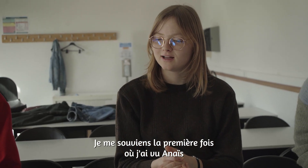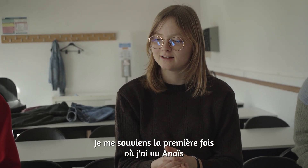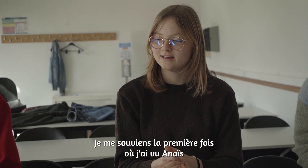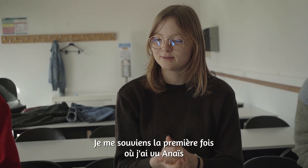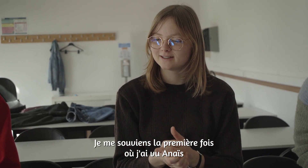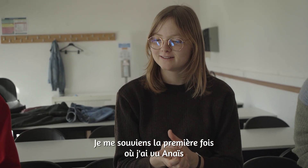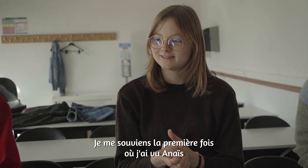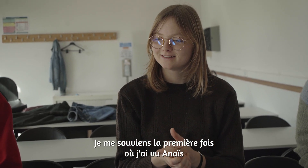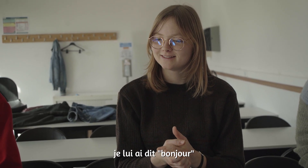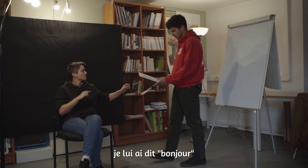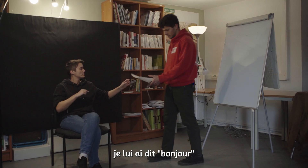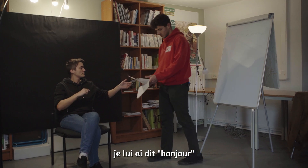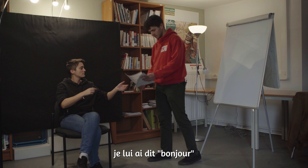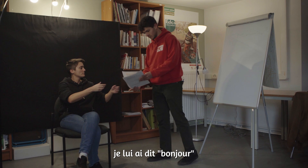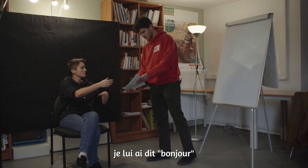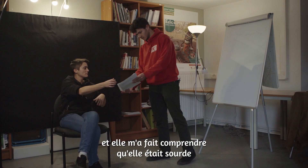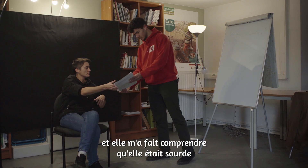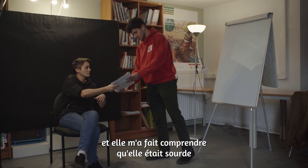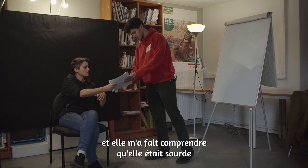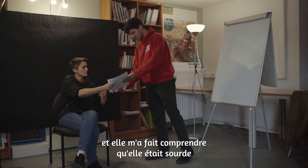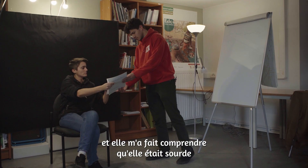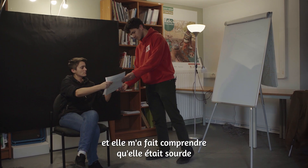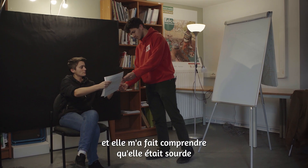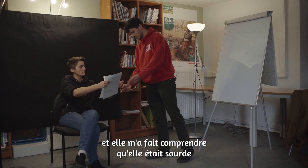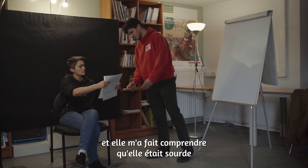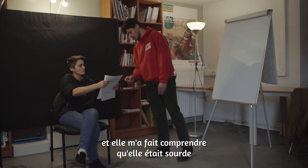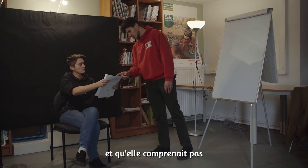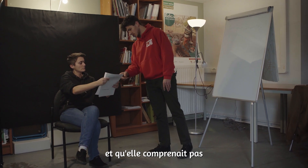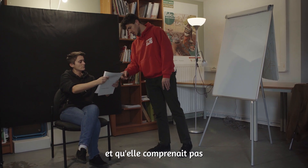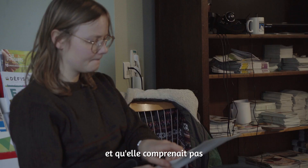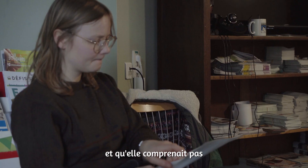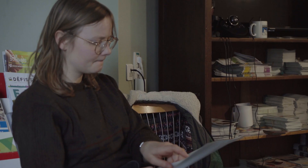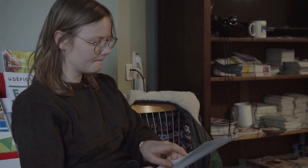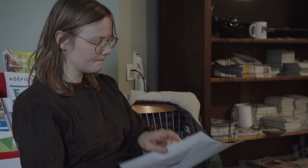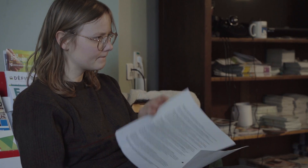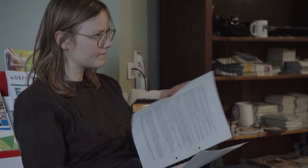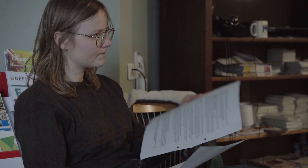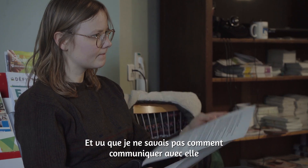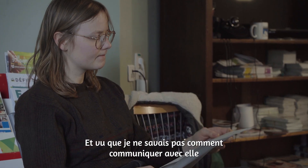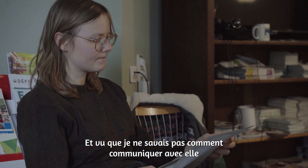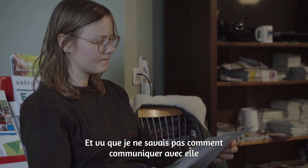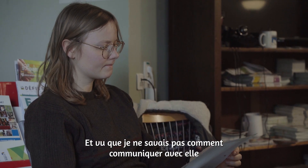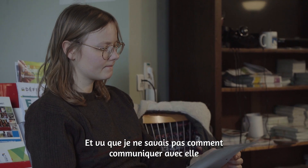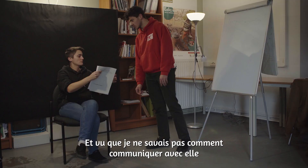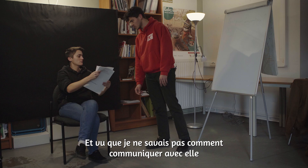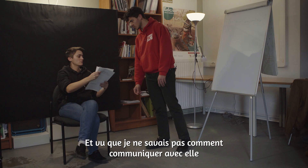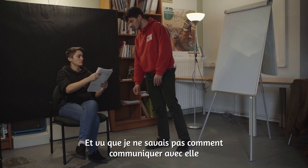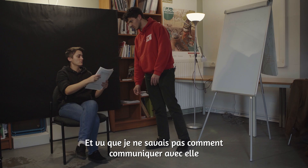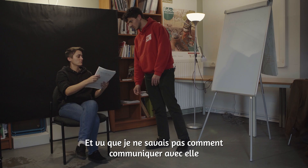Anaïs, je lui ai dit bonjour et puis elle m'a fait comprendre qu'elle était sourde et qu'elle ne comprenait pas. Et vu que je ne savais pas comment communiquer avec elle,